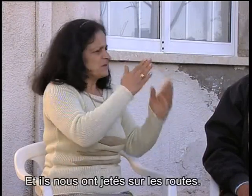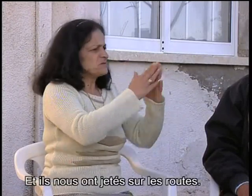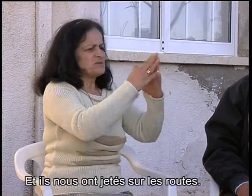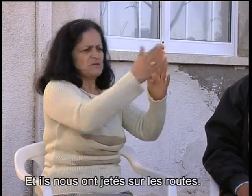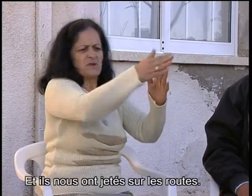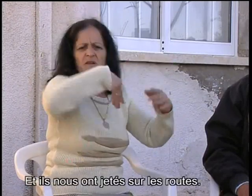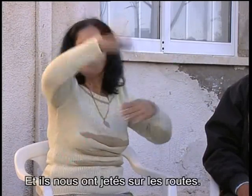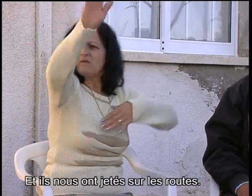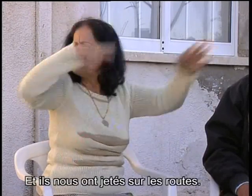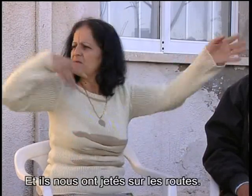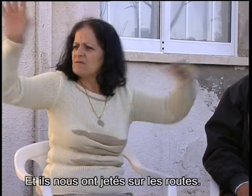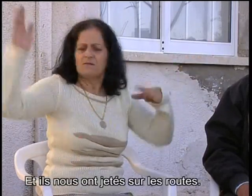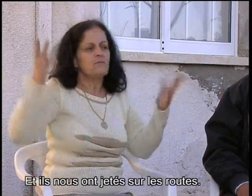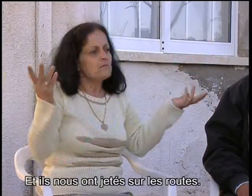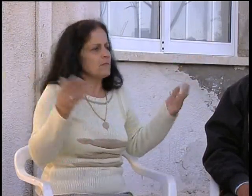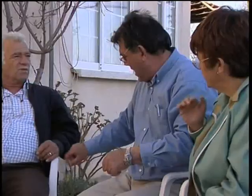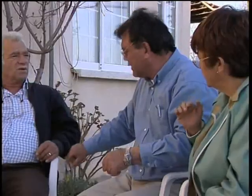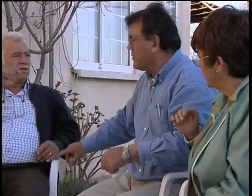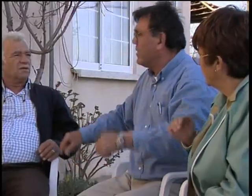Et ils nous ont jetés sur les routes.